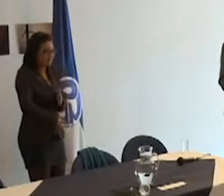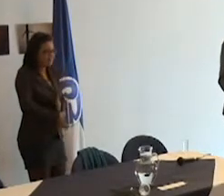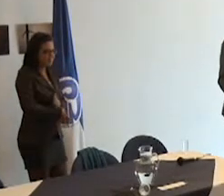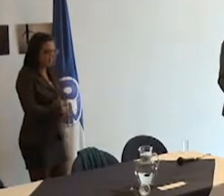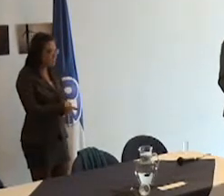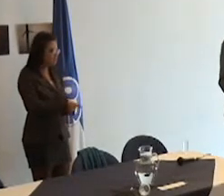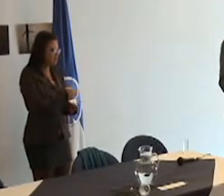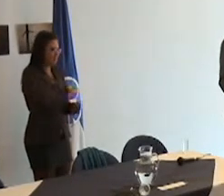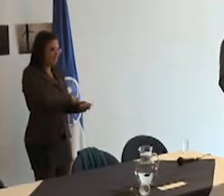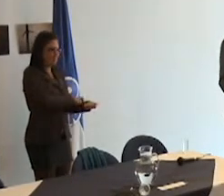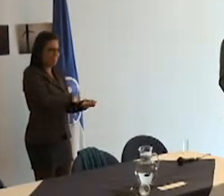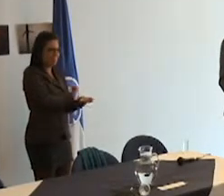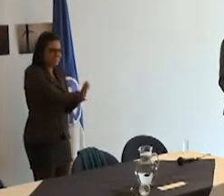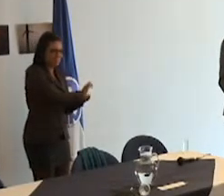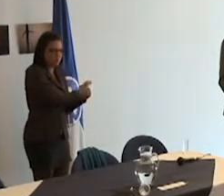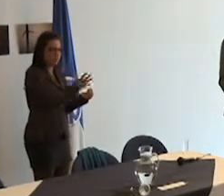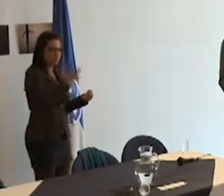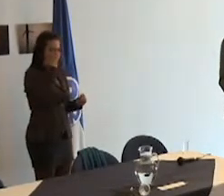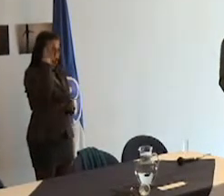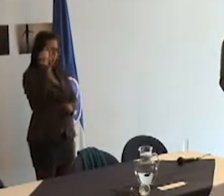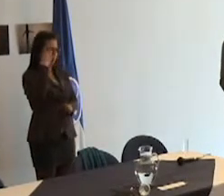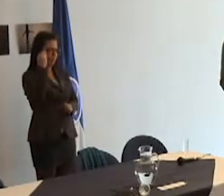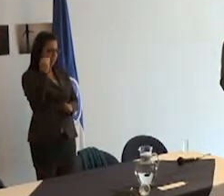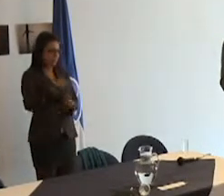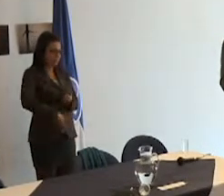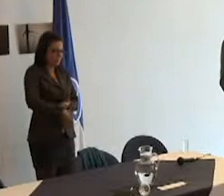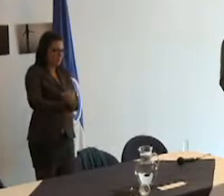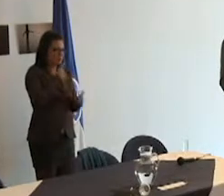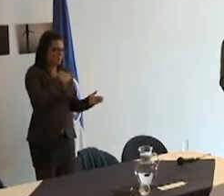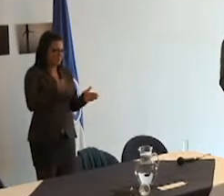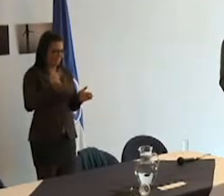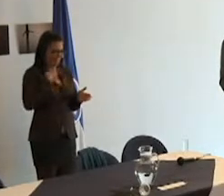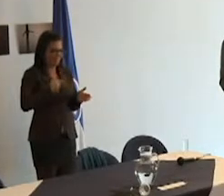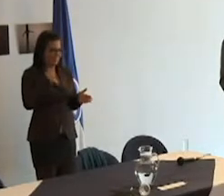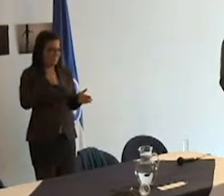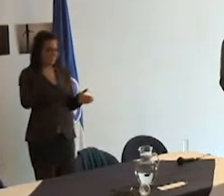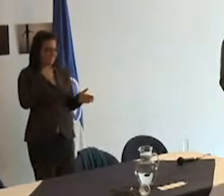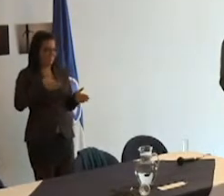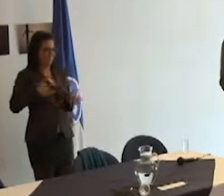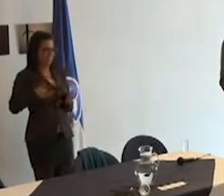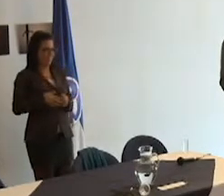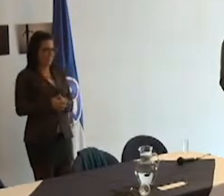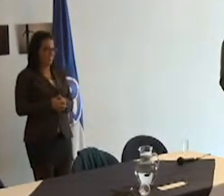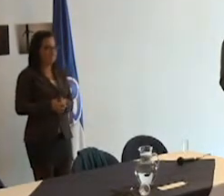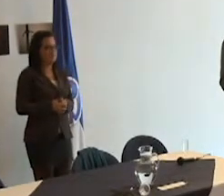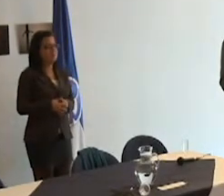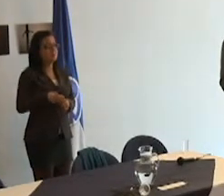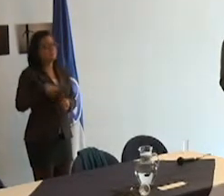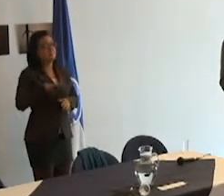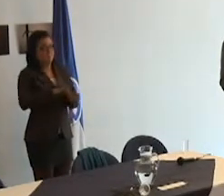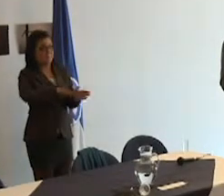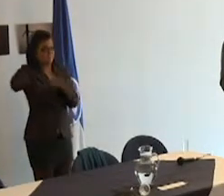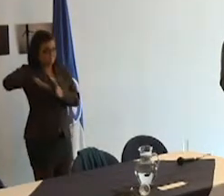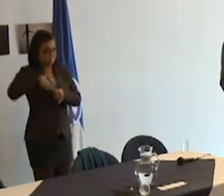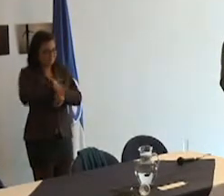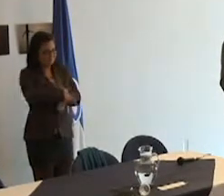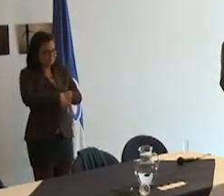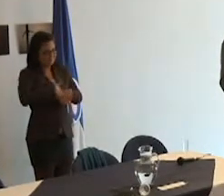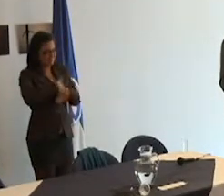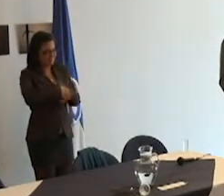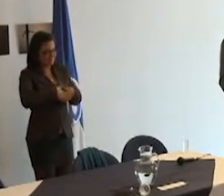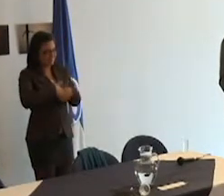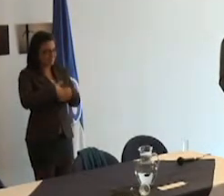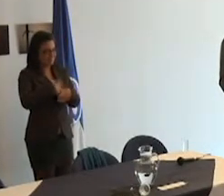en contra de los negros en Holanda. Para el caso de América Latina, durante la primera parte de la colonia, el panorama